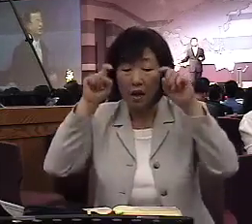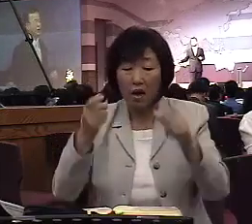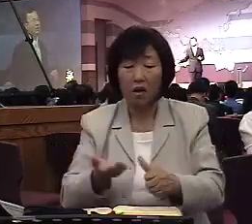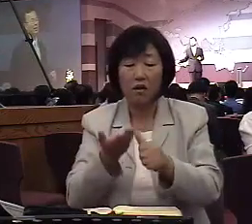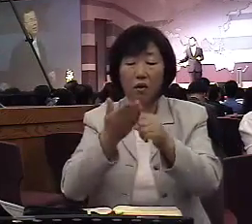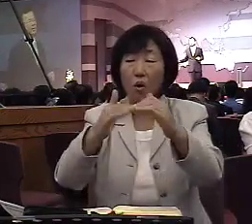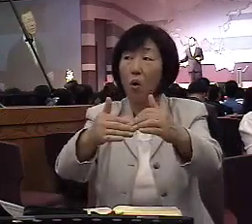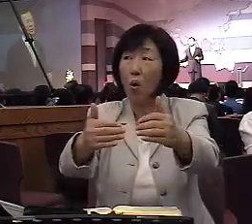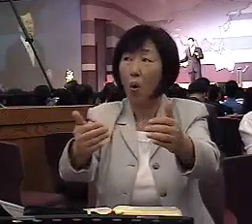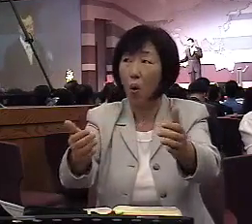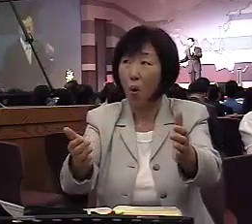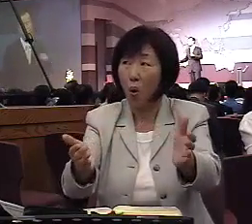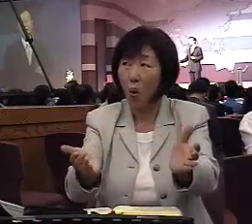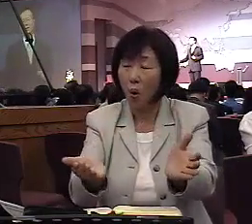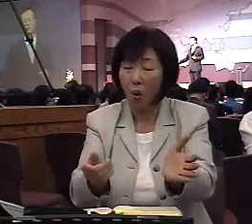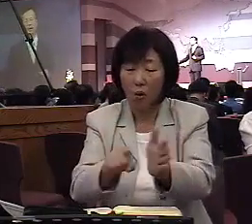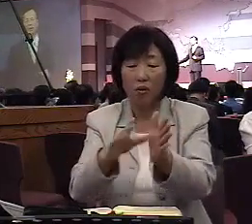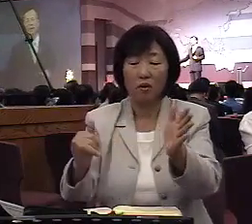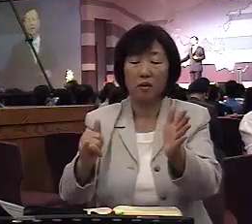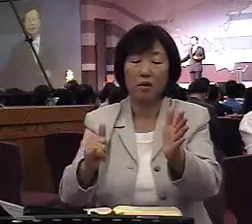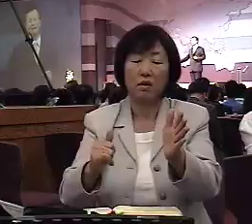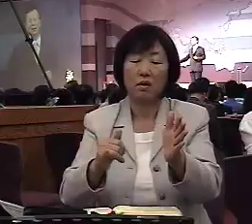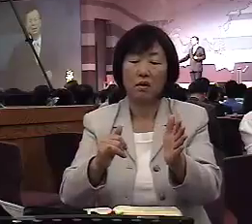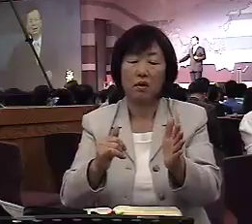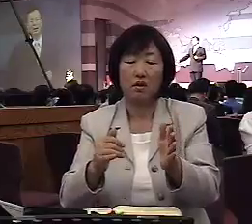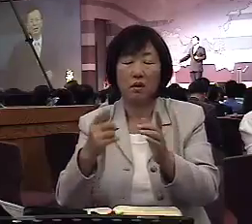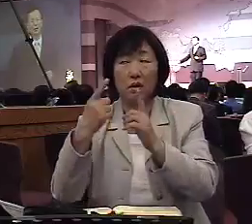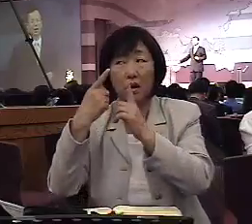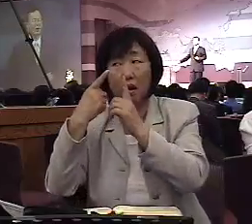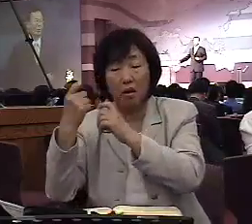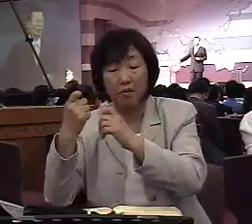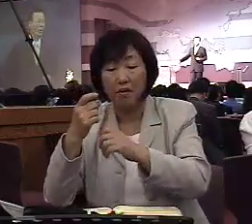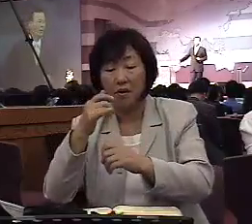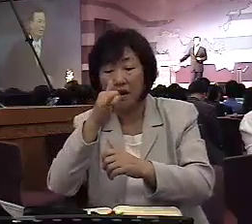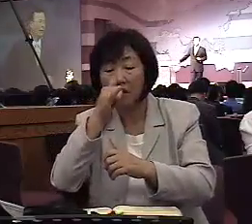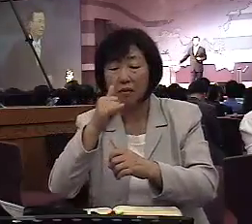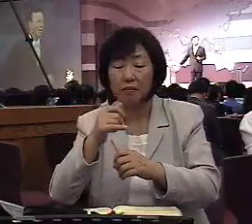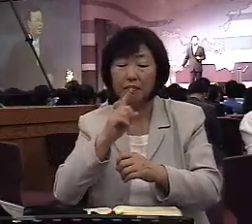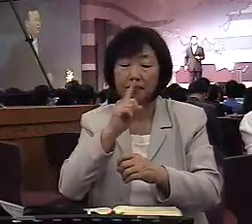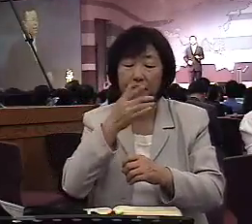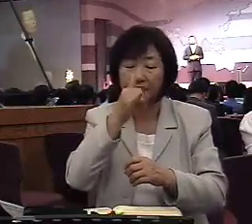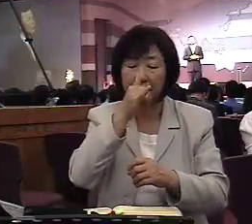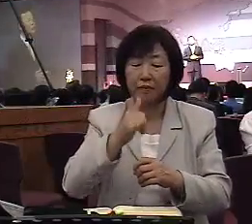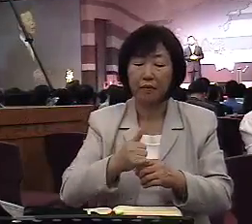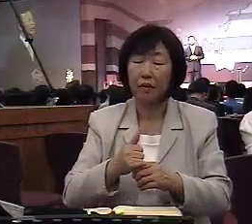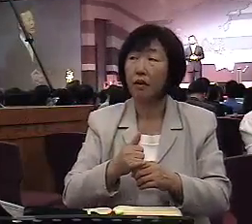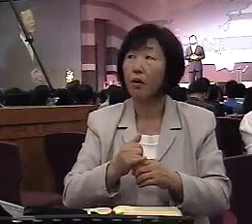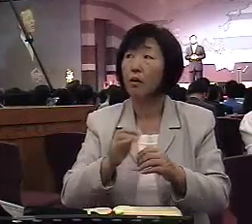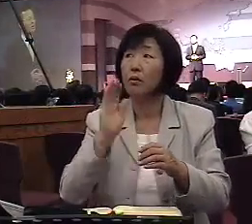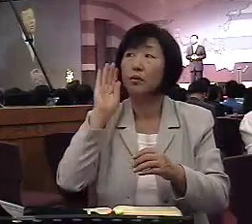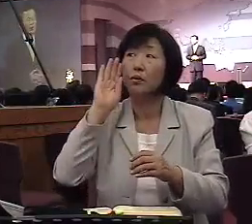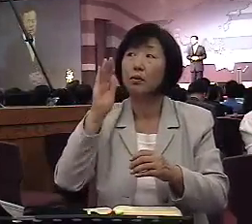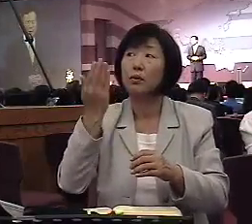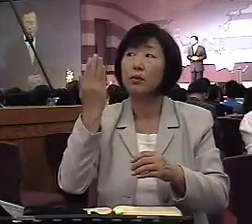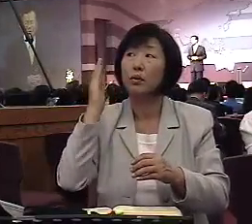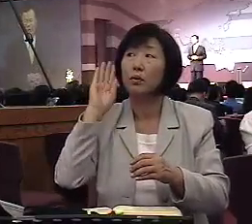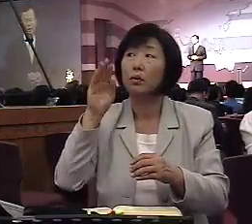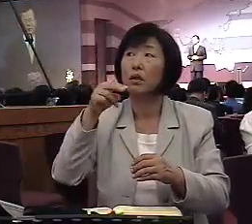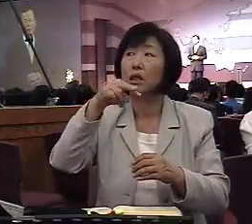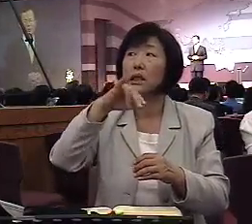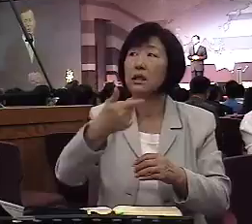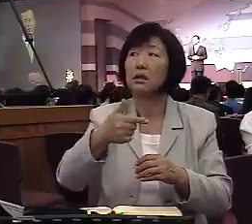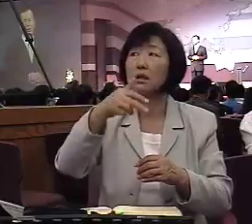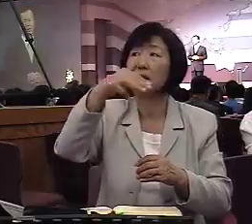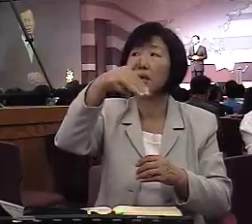지금 거짓 선지자들이 있다고 말씀합니다. 요사이도 매스컴이 자꾸 뜨고 있는 신천지 그런